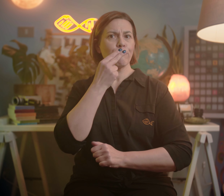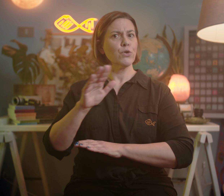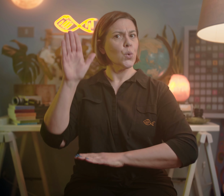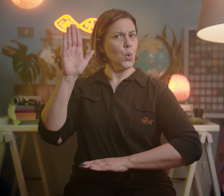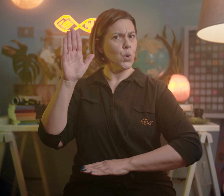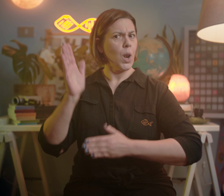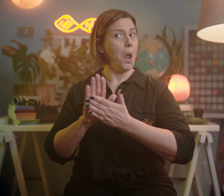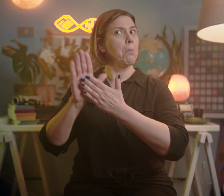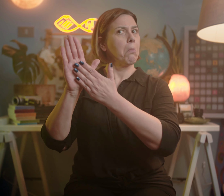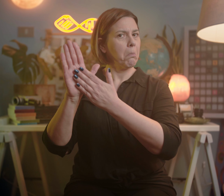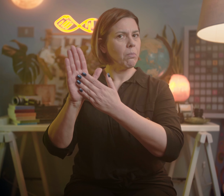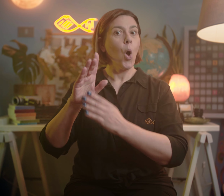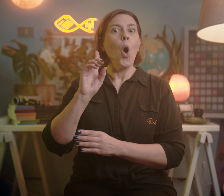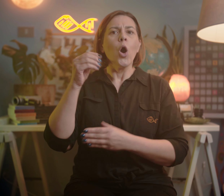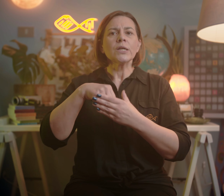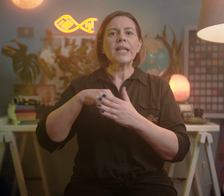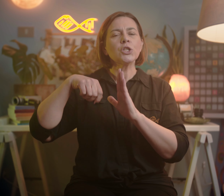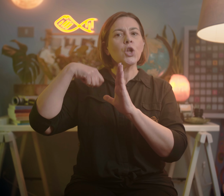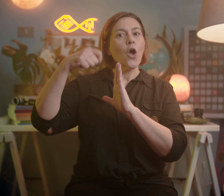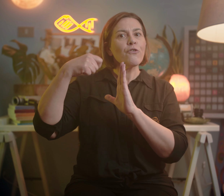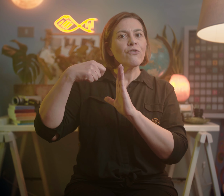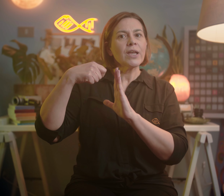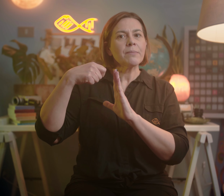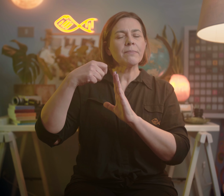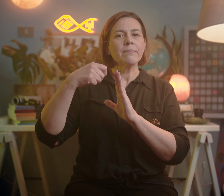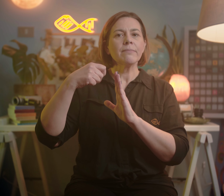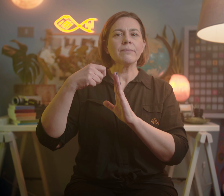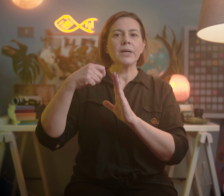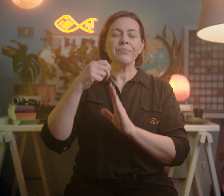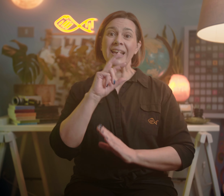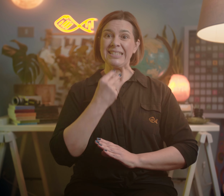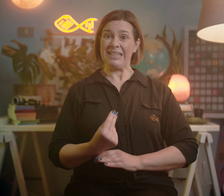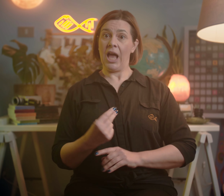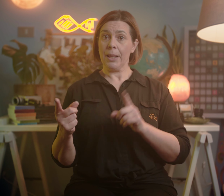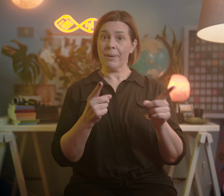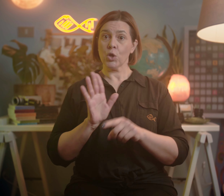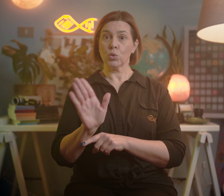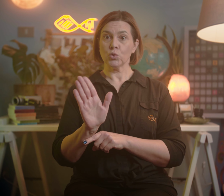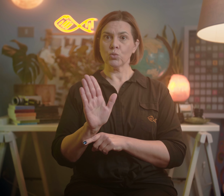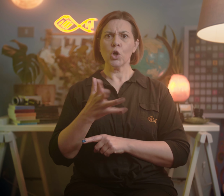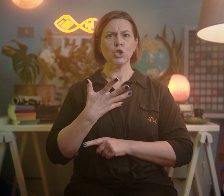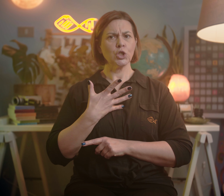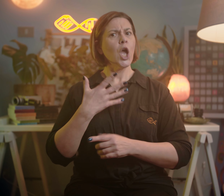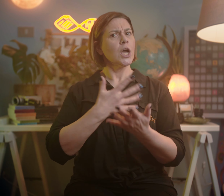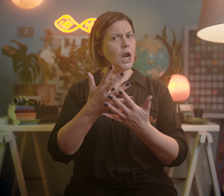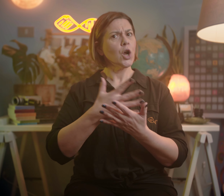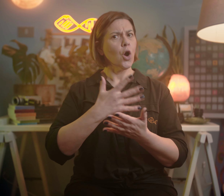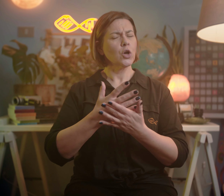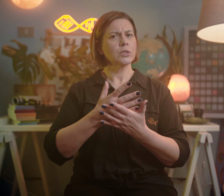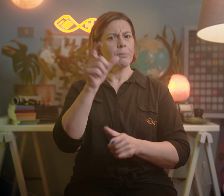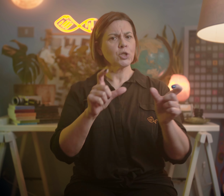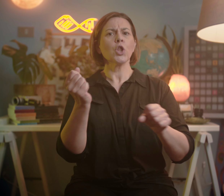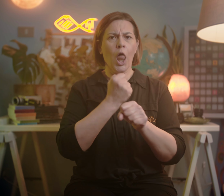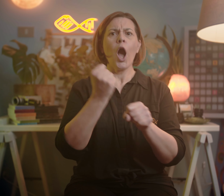O ancora, come molti film prodotti sotto il regime di Stalin, riportino storie di grandi lavoratori invogliando il